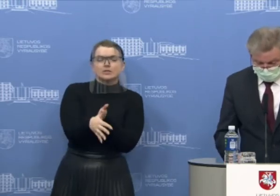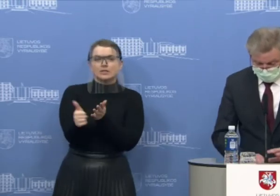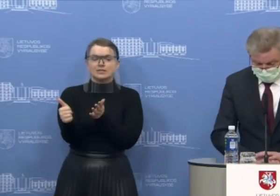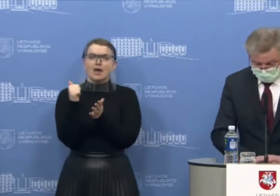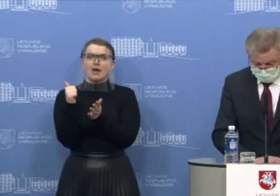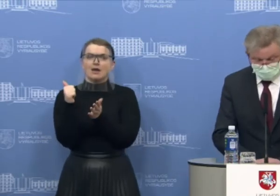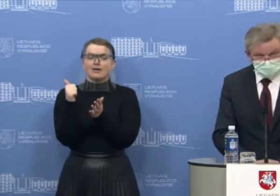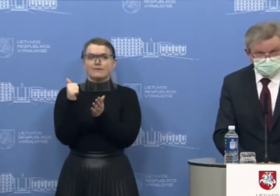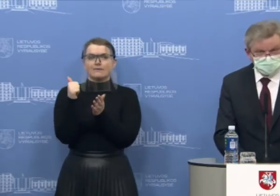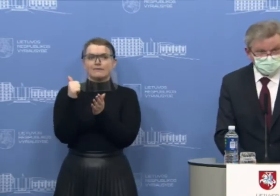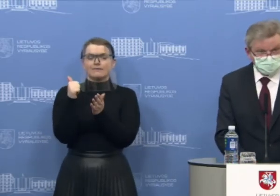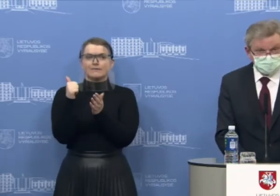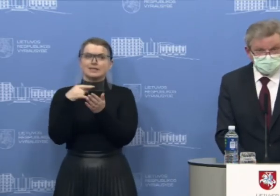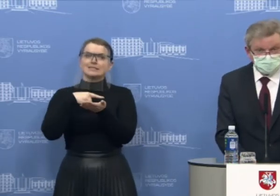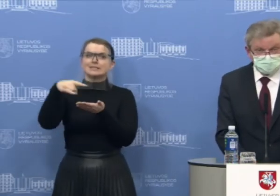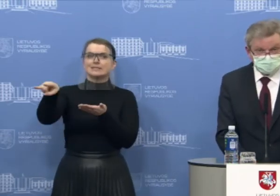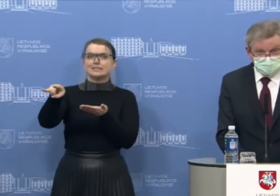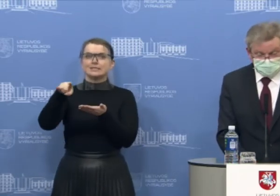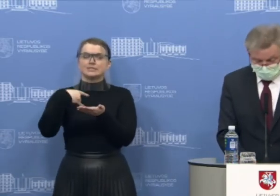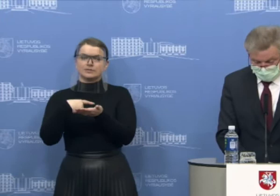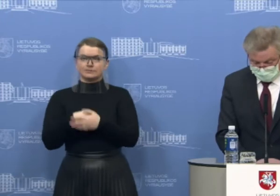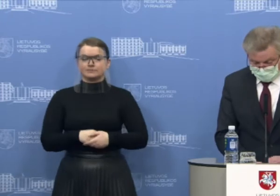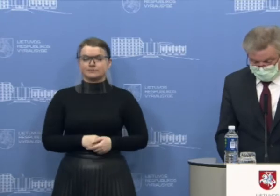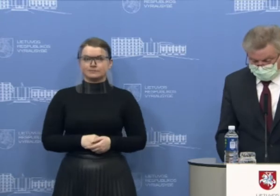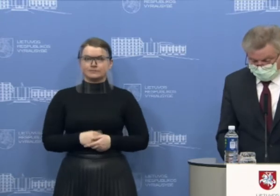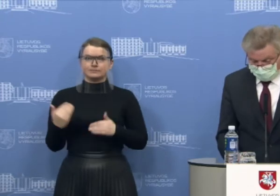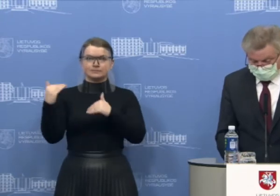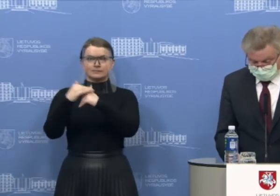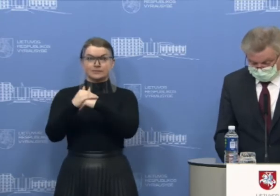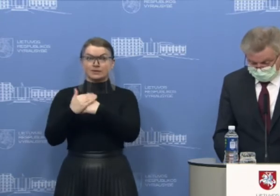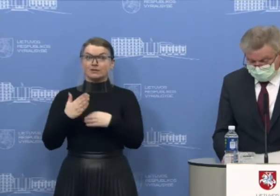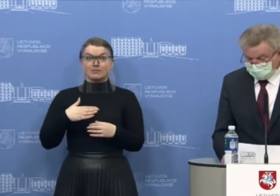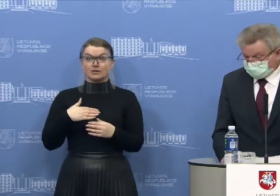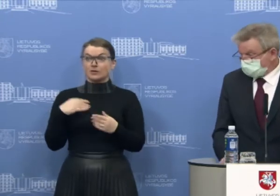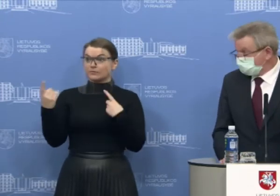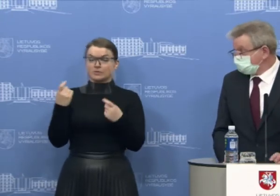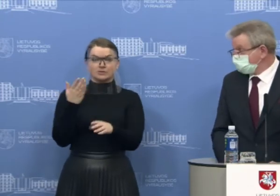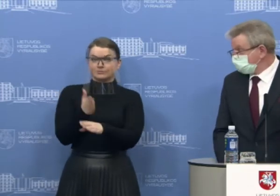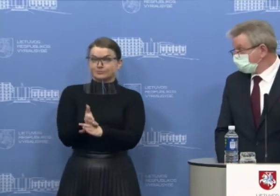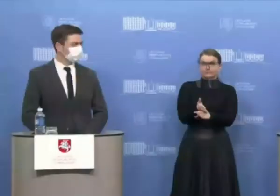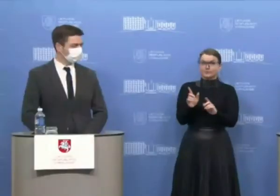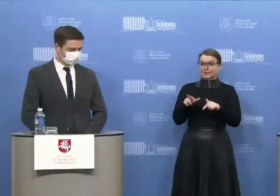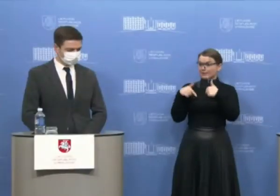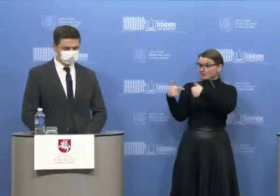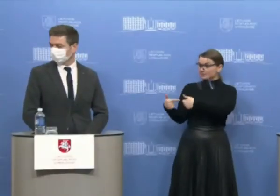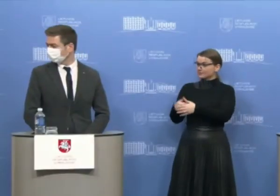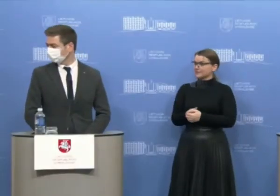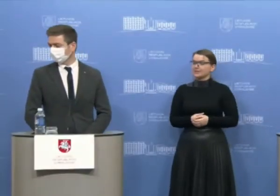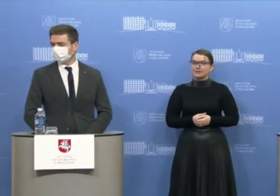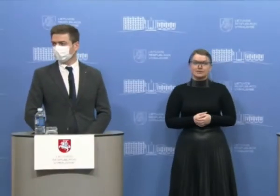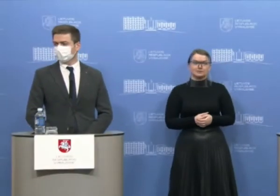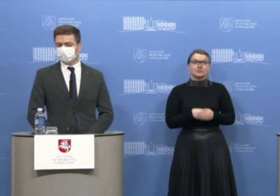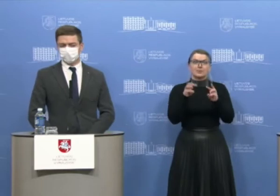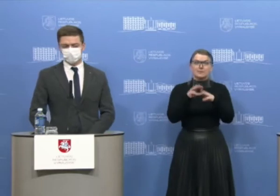padengtų to skrydžio organizavimą. Tai iš mano pusės tiek. Dėkuoju